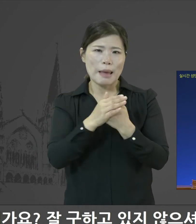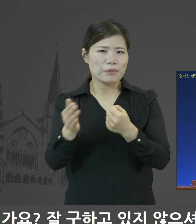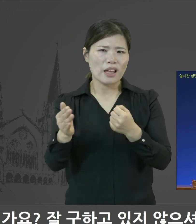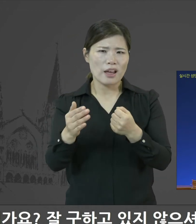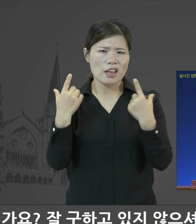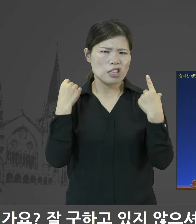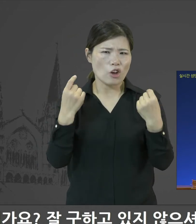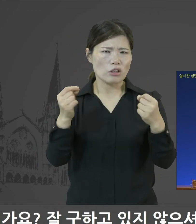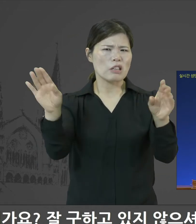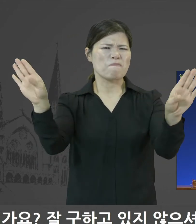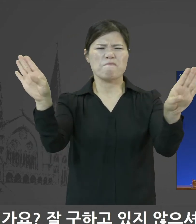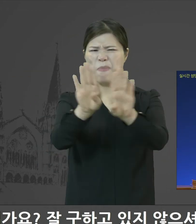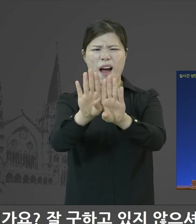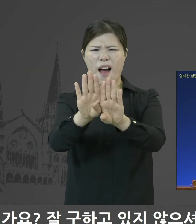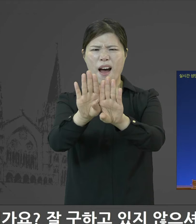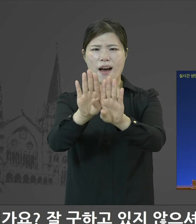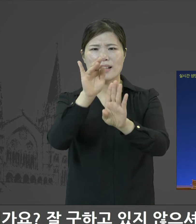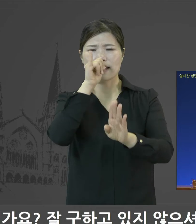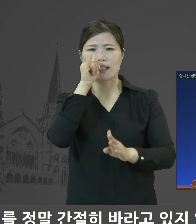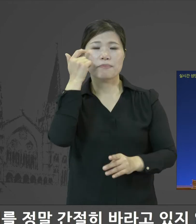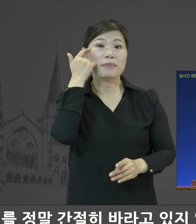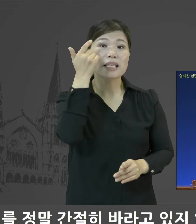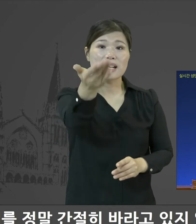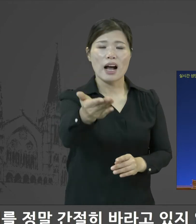아닙니까? 여러분,